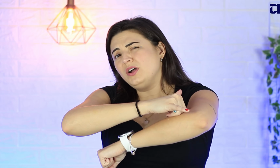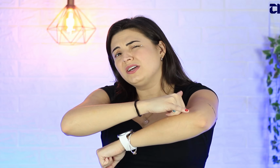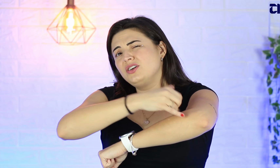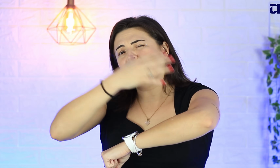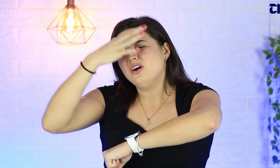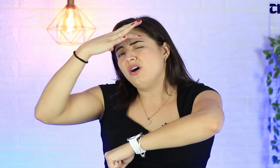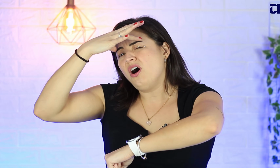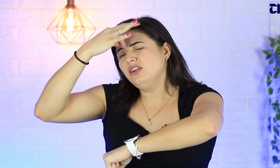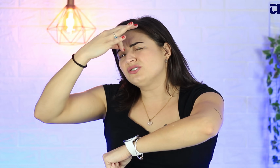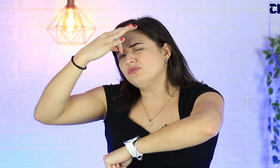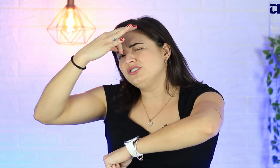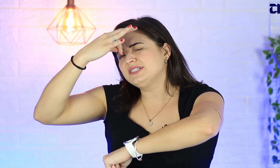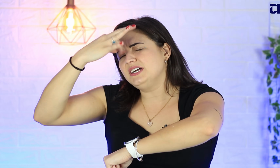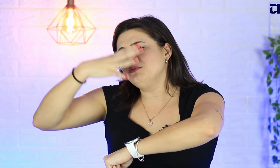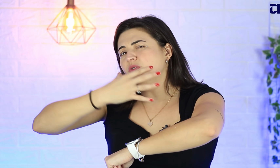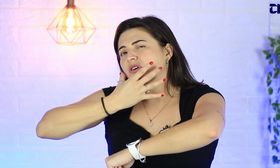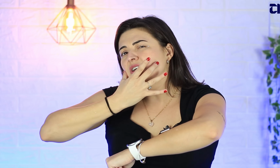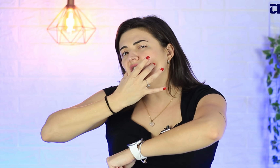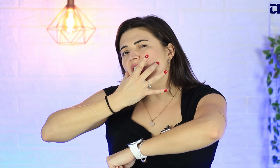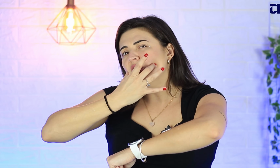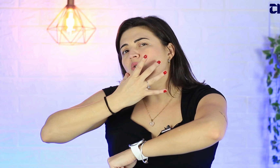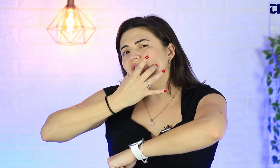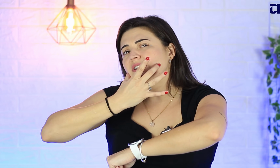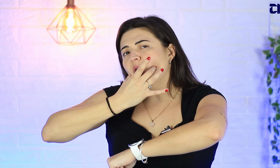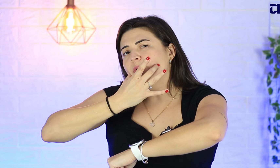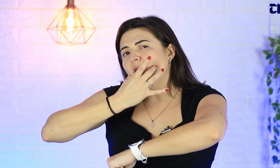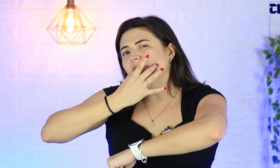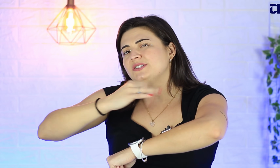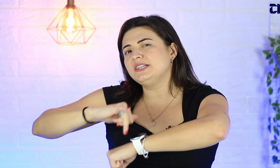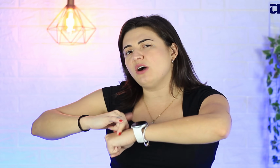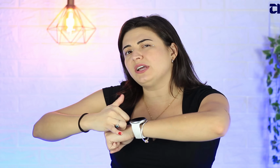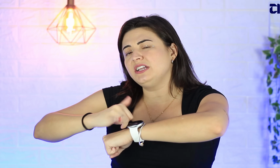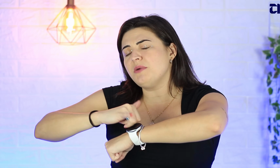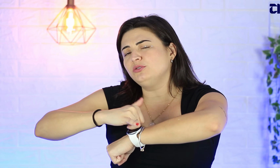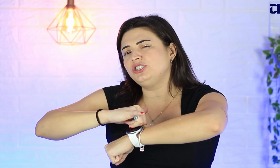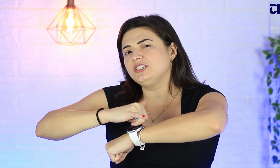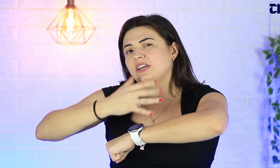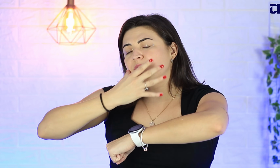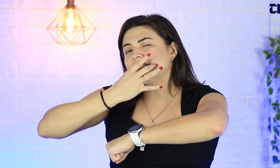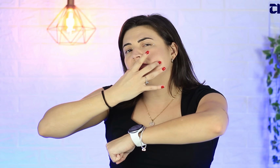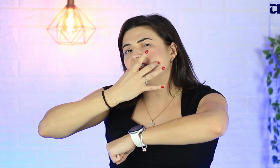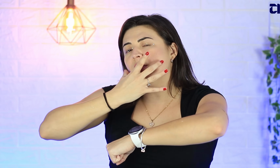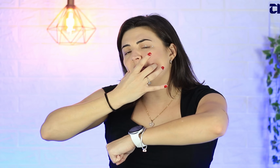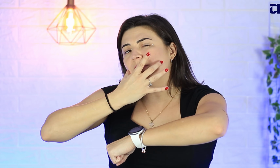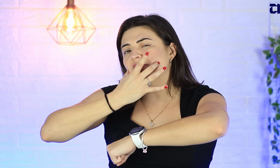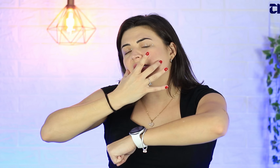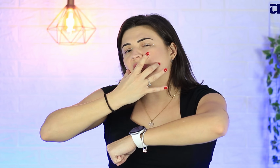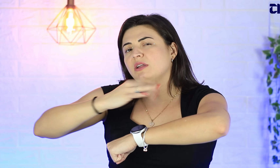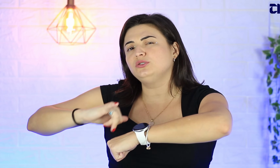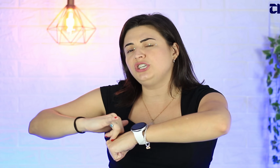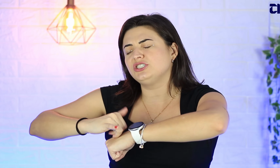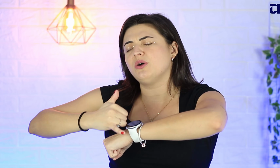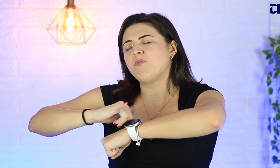Olha aqui, ó. Olhos com desânimo e o sinal próprio do sinal está aqui na minha bochecha. A expressão facial própria do sinal está na bochecha.